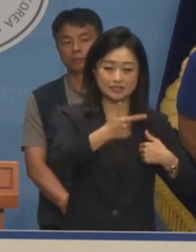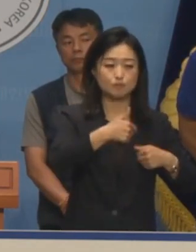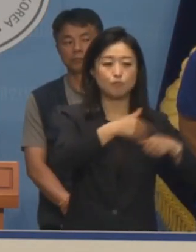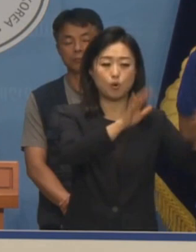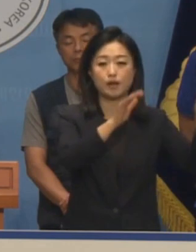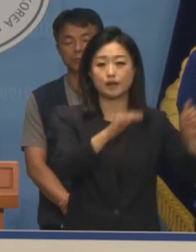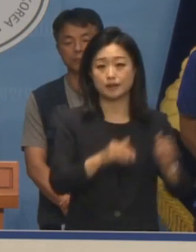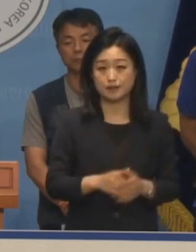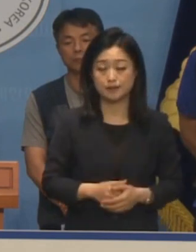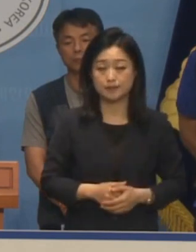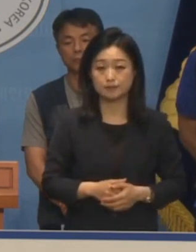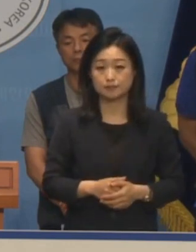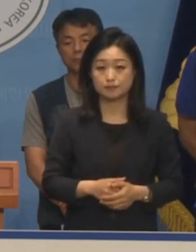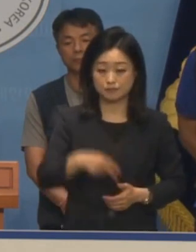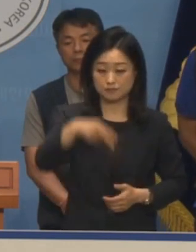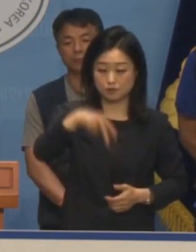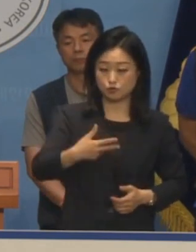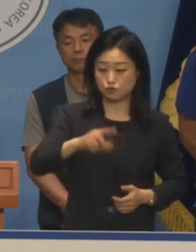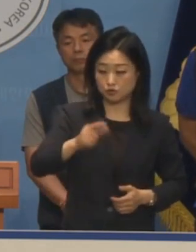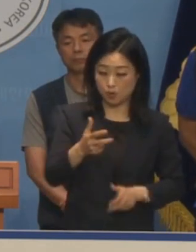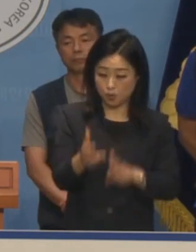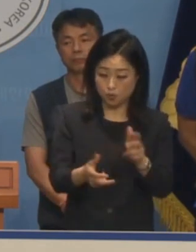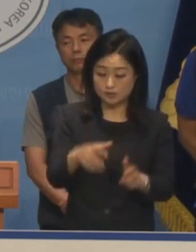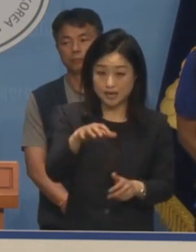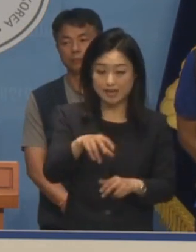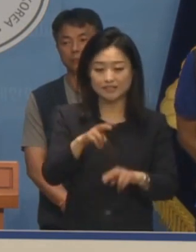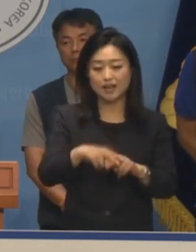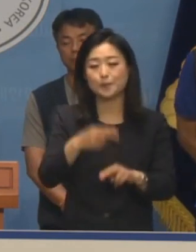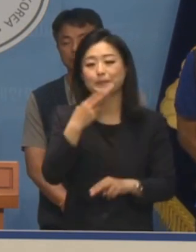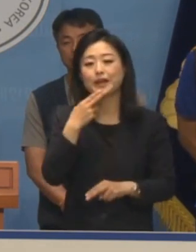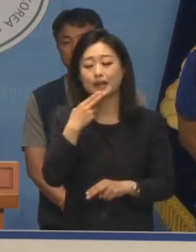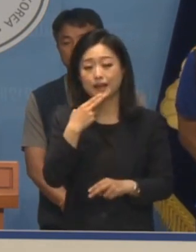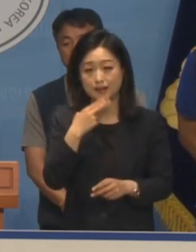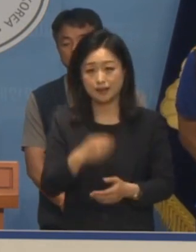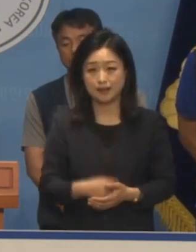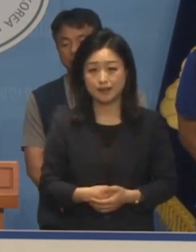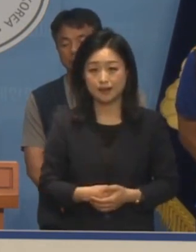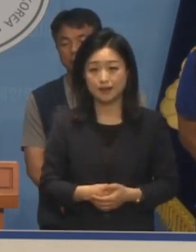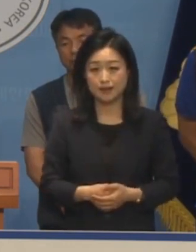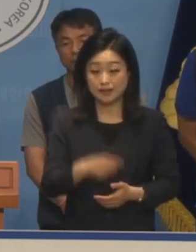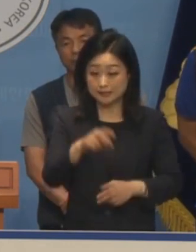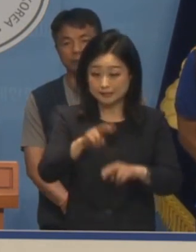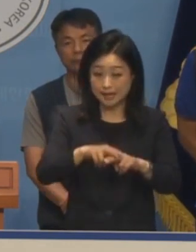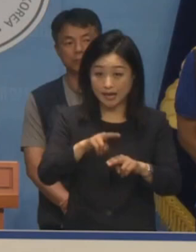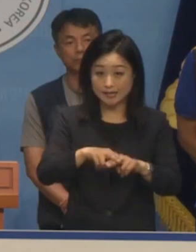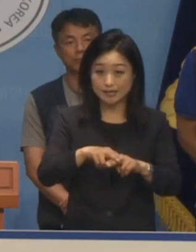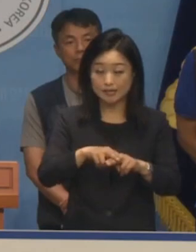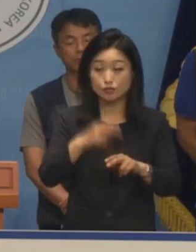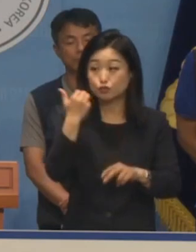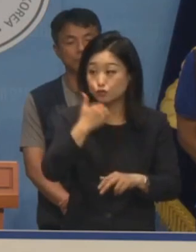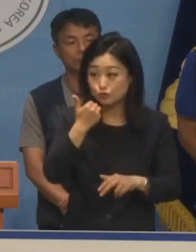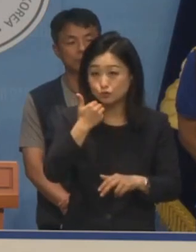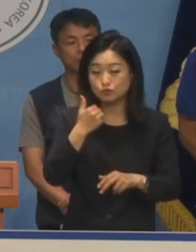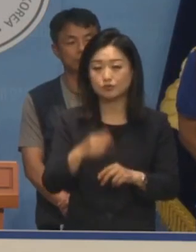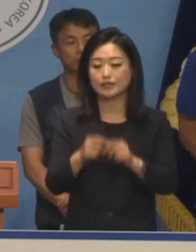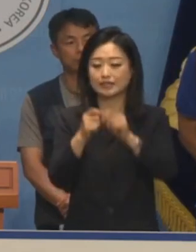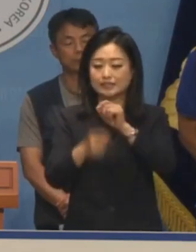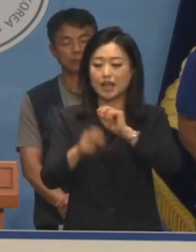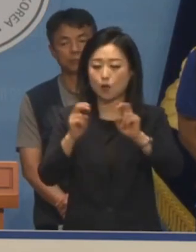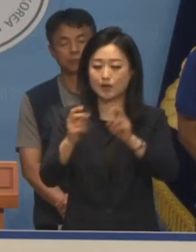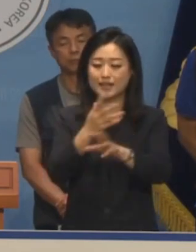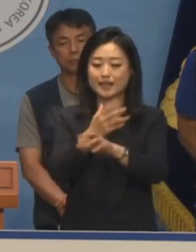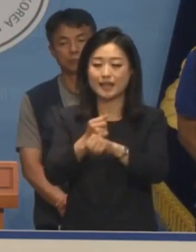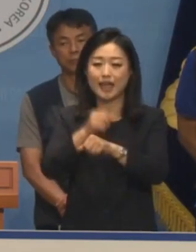했습니다 순천 공장에 자리가 없다는 이유입니다 그 자리를 앞서 말씀드렸다시피 자회사